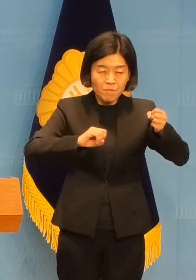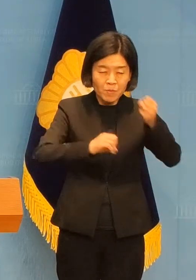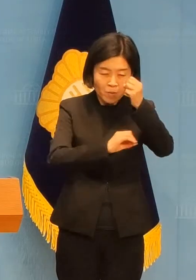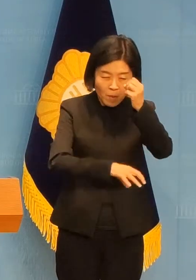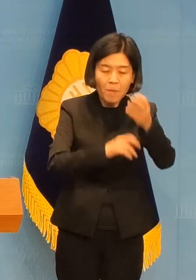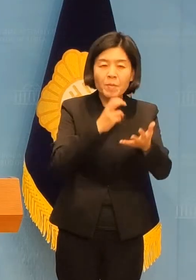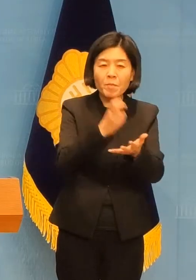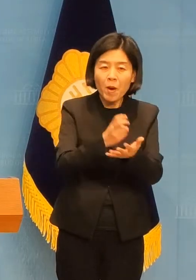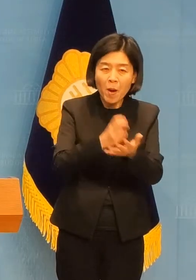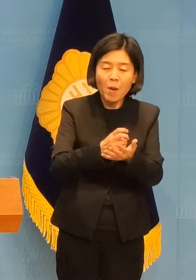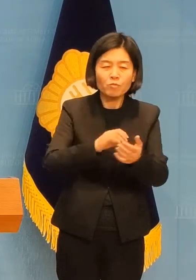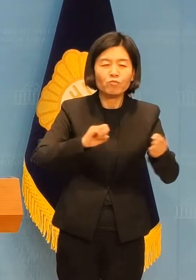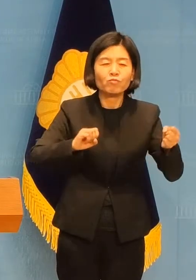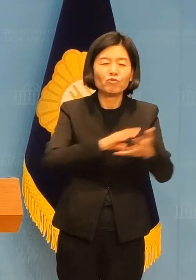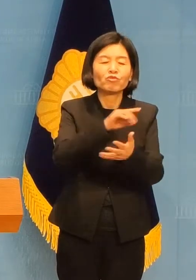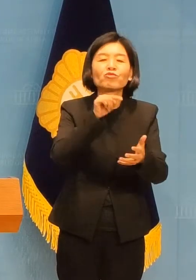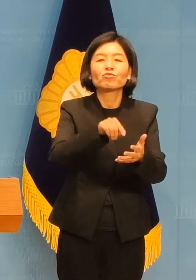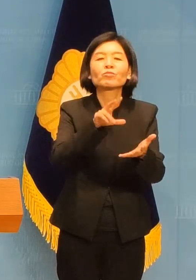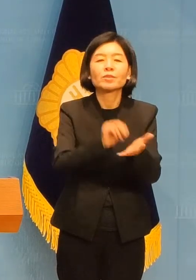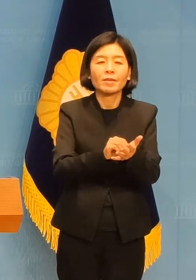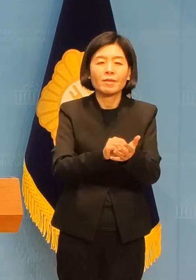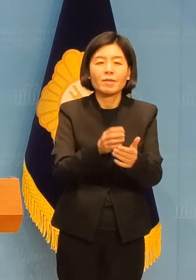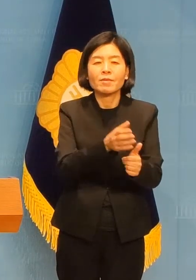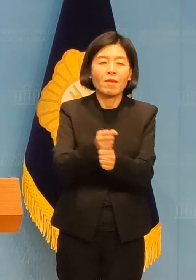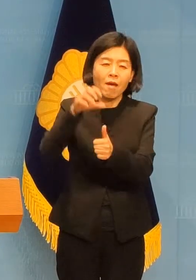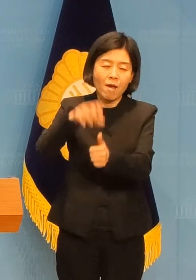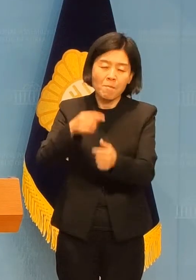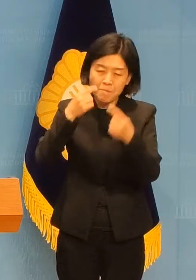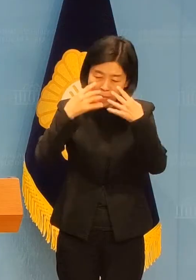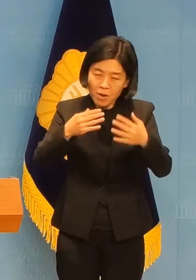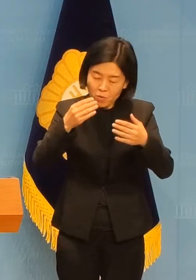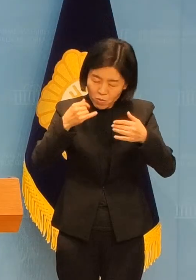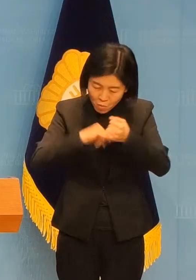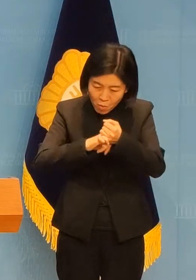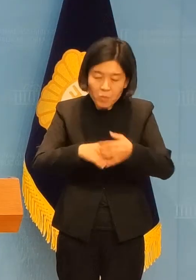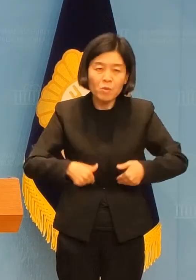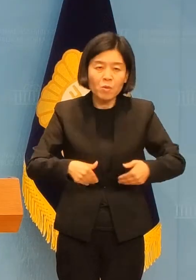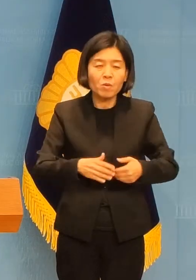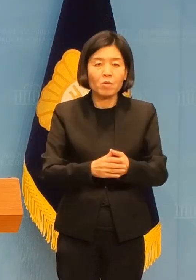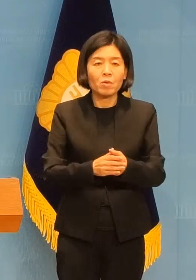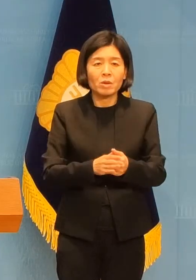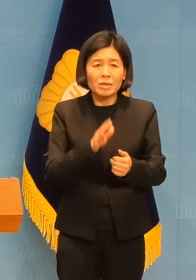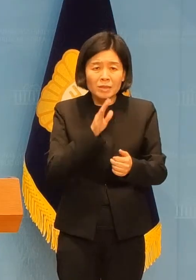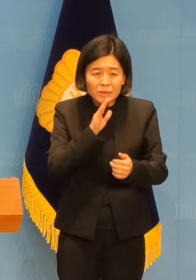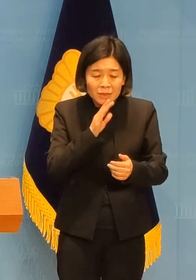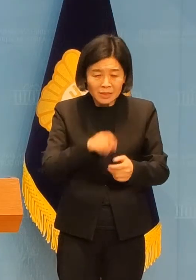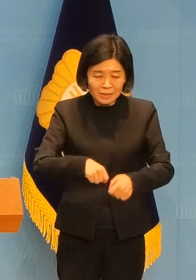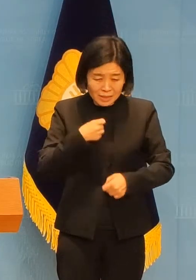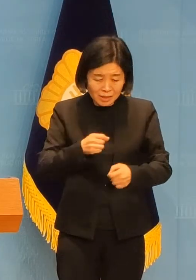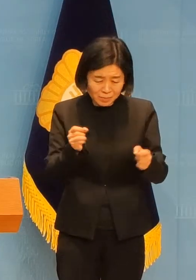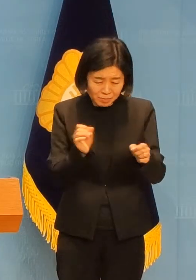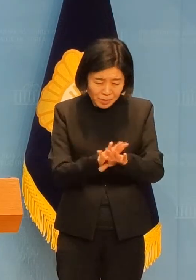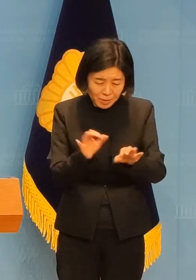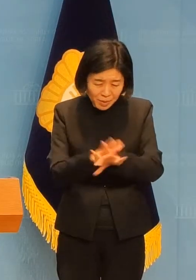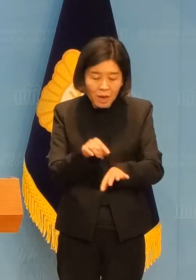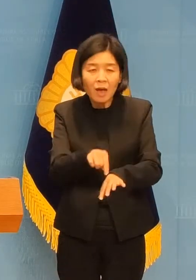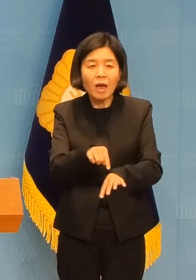얼마나 많은 거짓과 절차적 지연 전술로 진실을 은폐하며 특검 수사를 방해하고